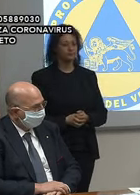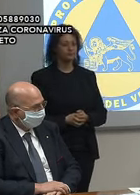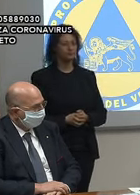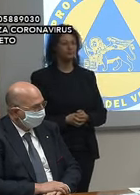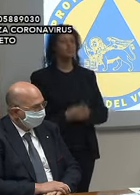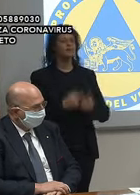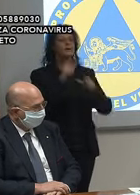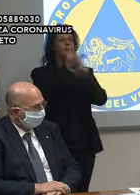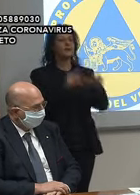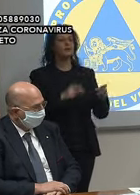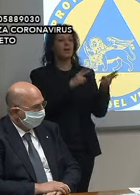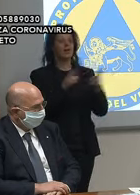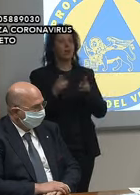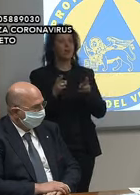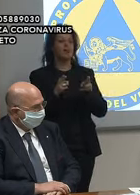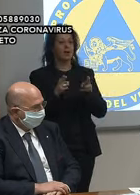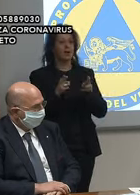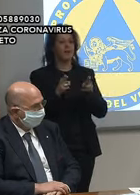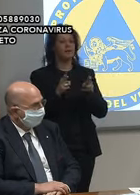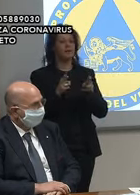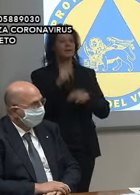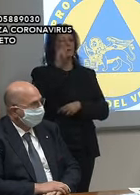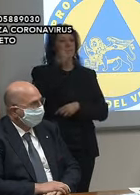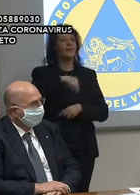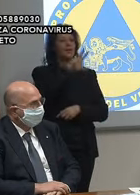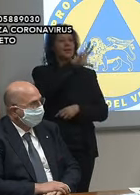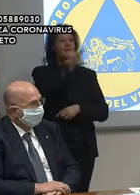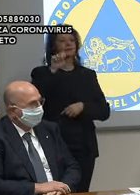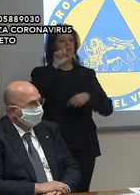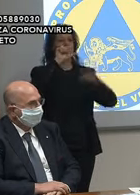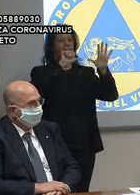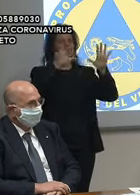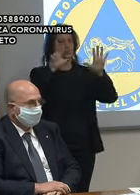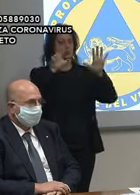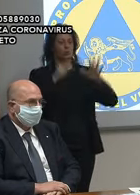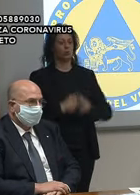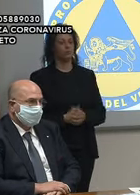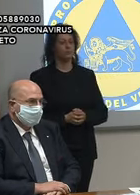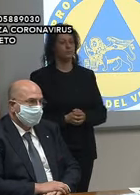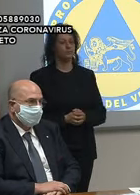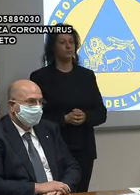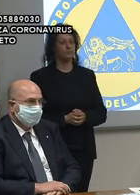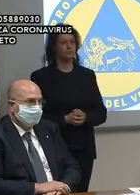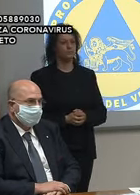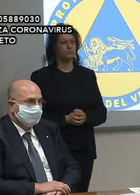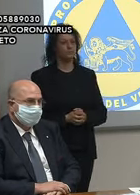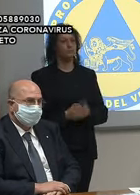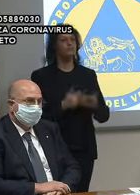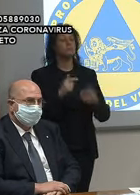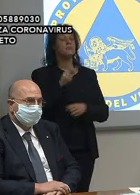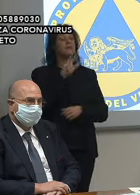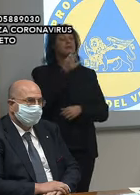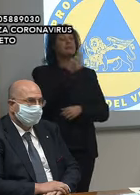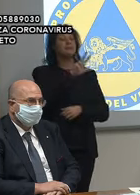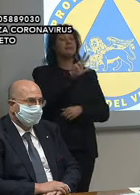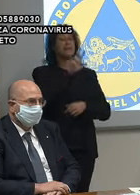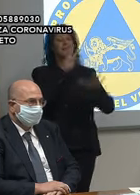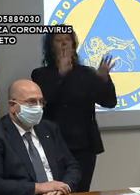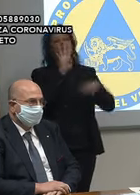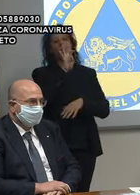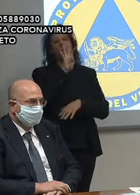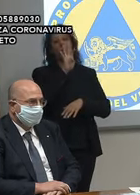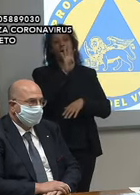i ricoverati in questo momento sono 1.368, sono esattamente 39, una quarantina in